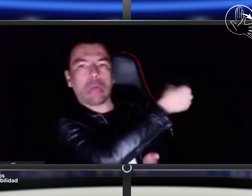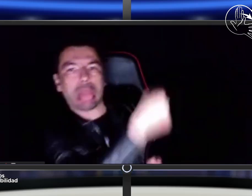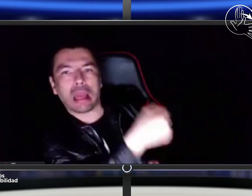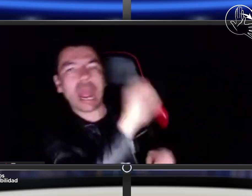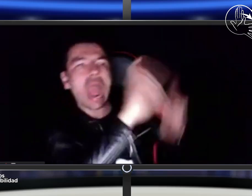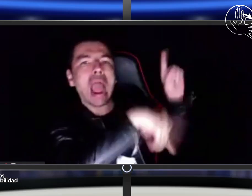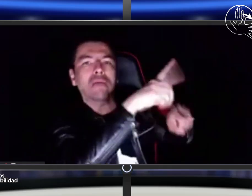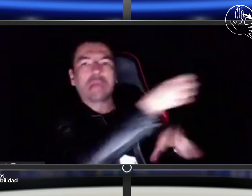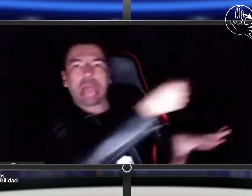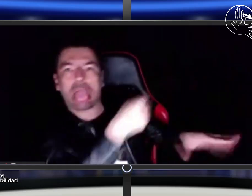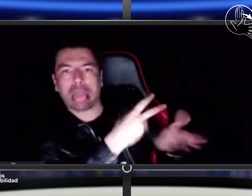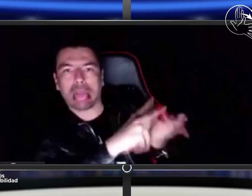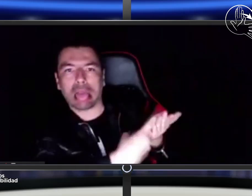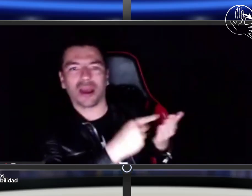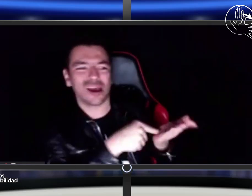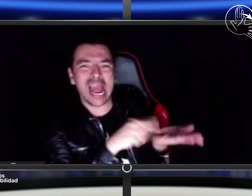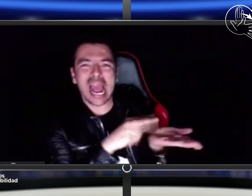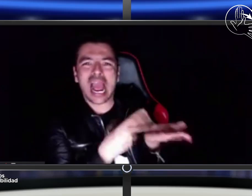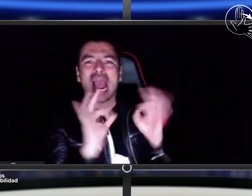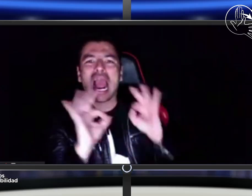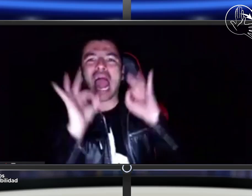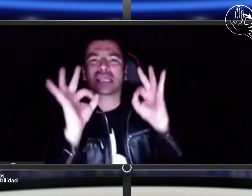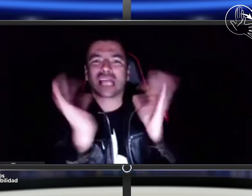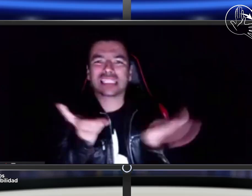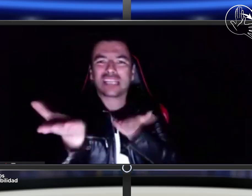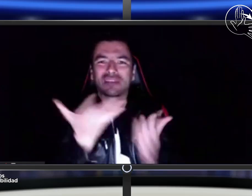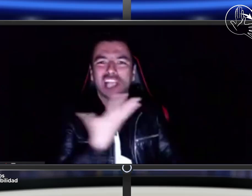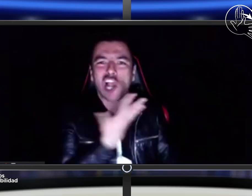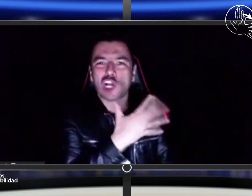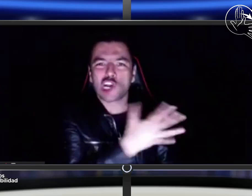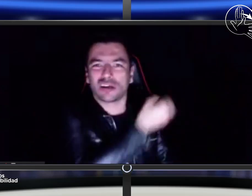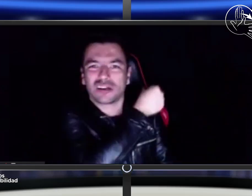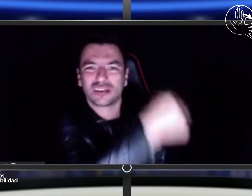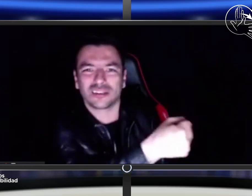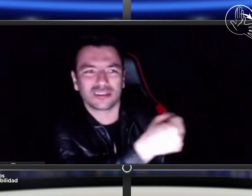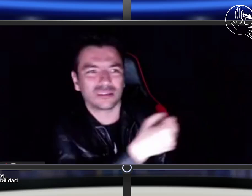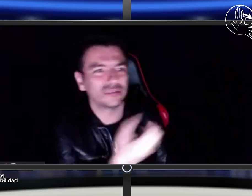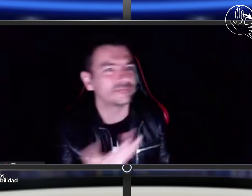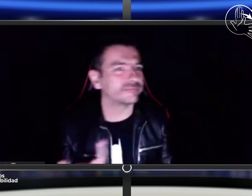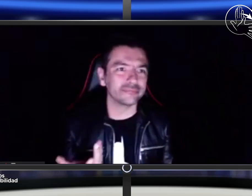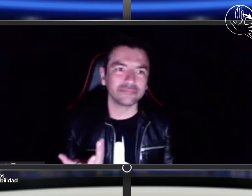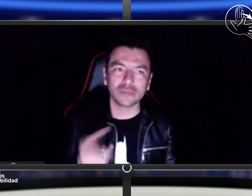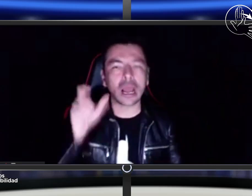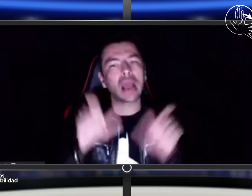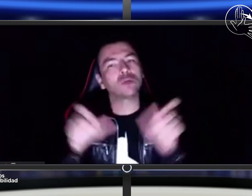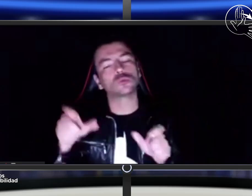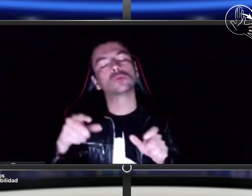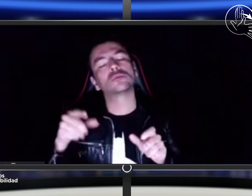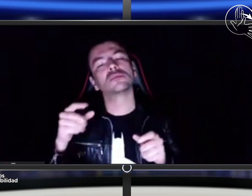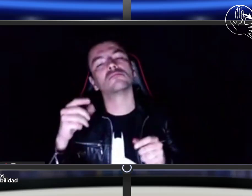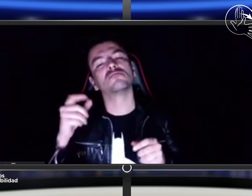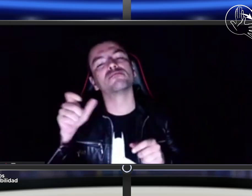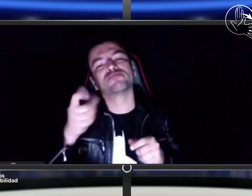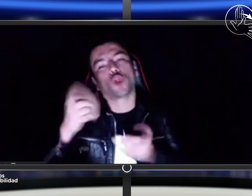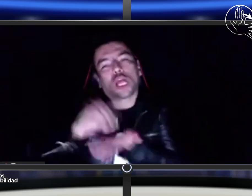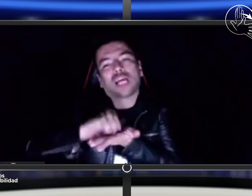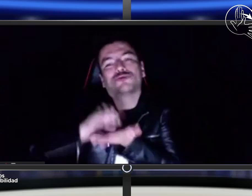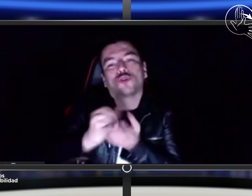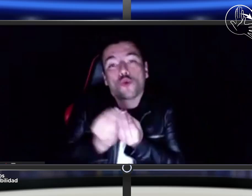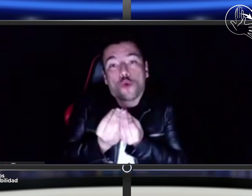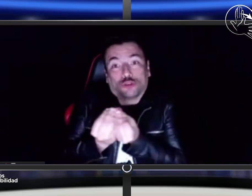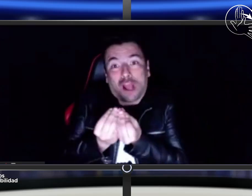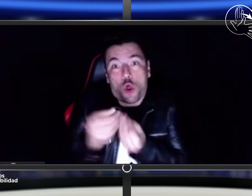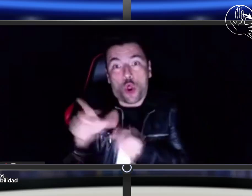de interpretación? Y muchas veces lo que se estaba haciendo era que se estaba contando con intérpretes de instituciones